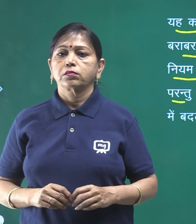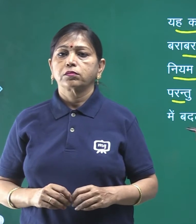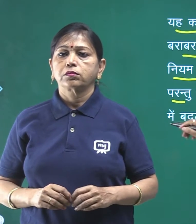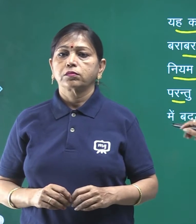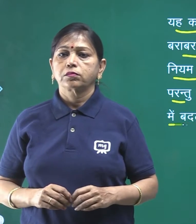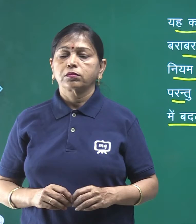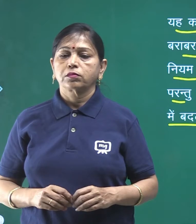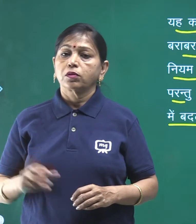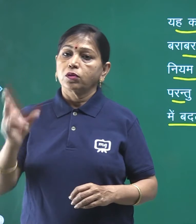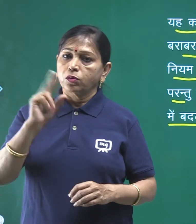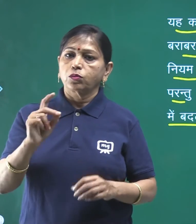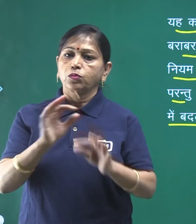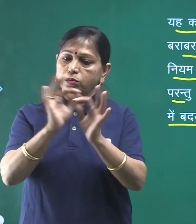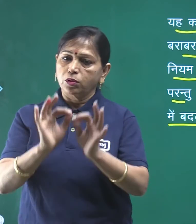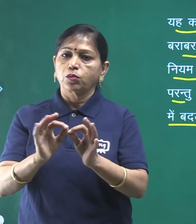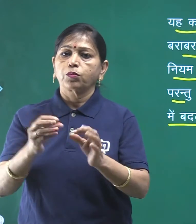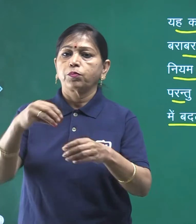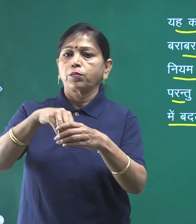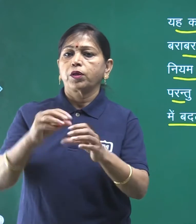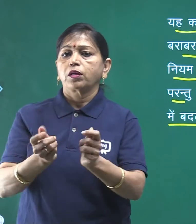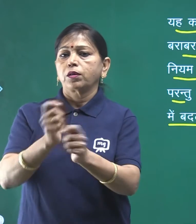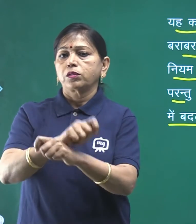दूसरे रूप में बदल रही है।